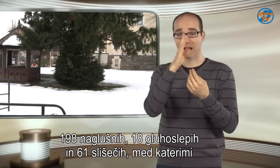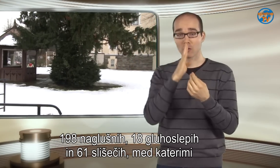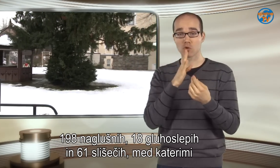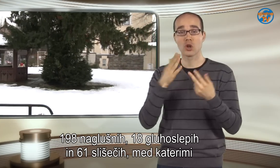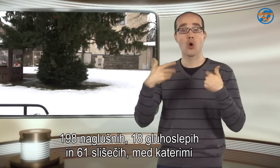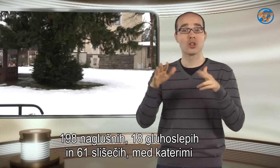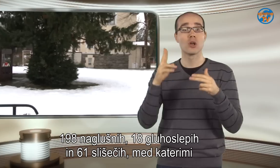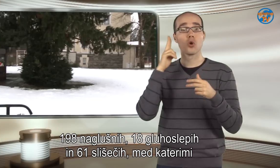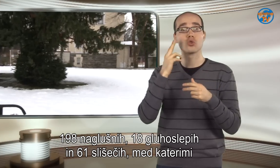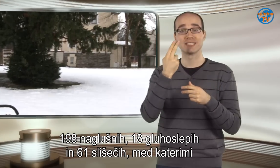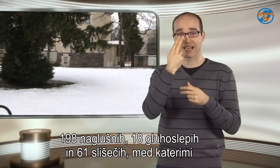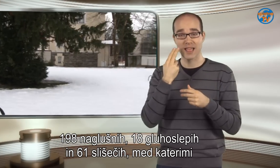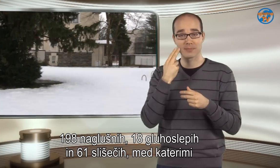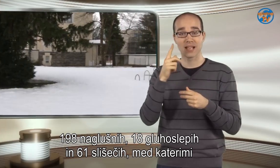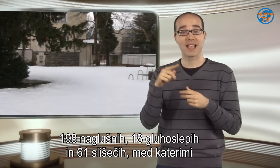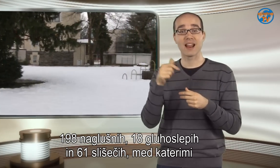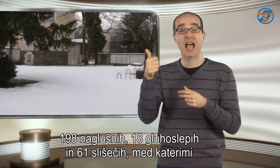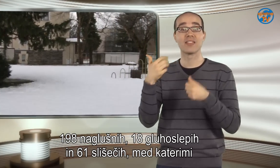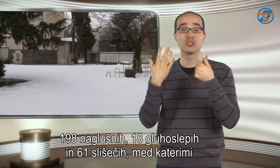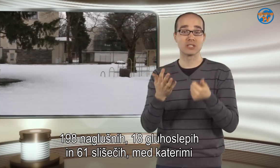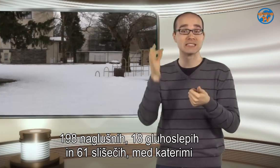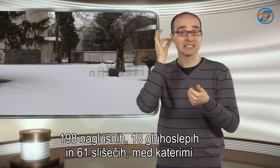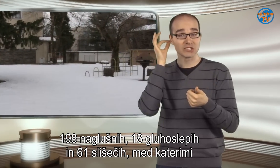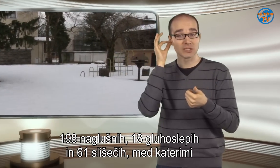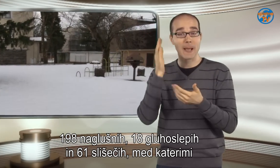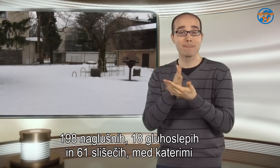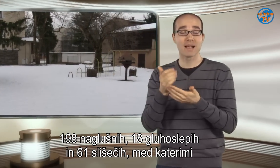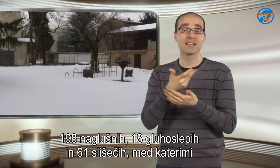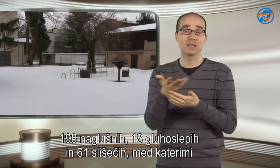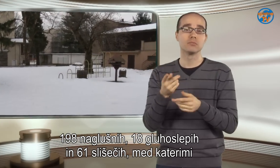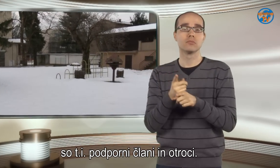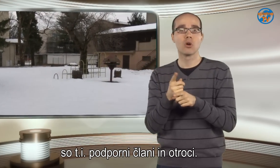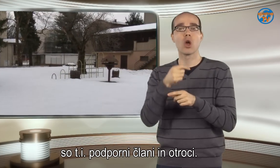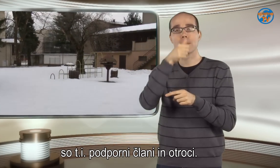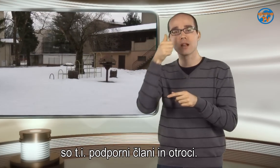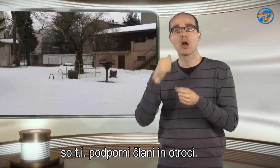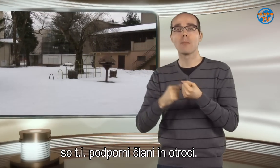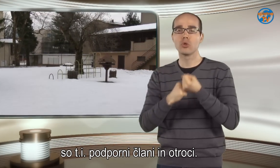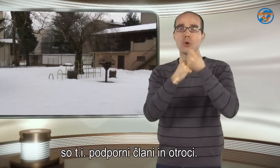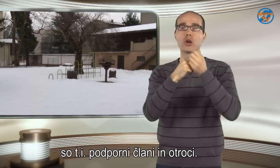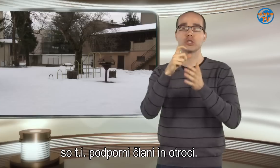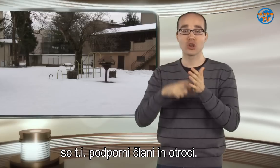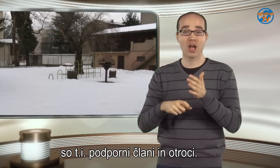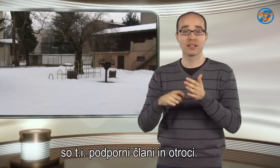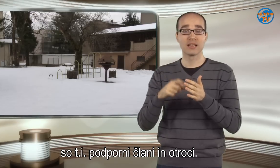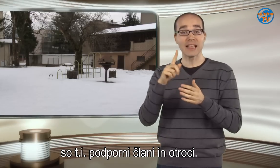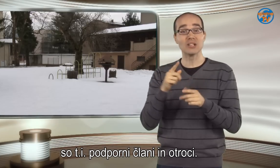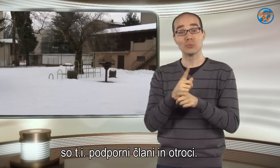198 naglušnih, 18 gluhoslepih in 61 slišečih, med katerimi so tako imenovani